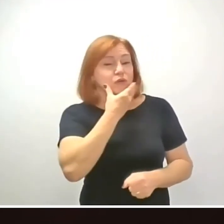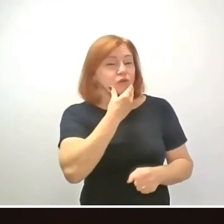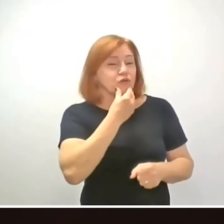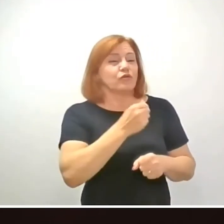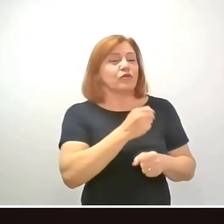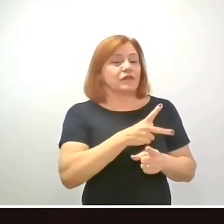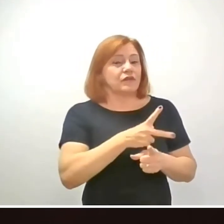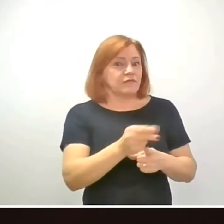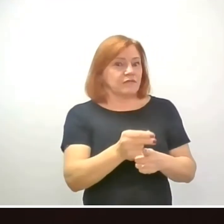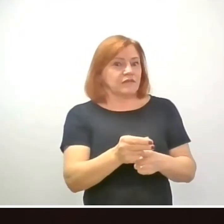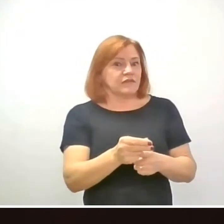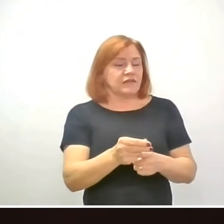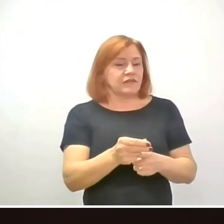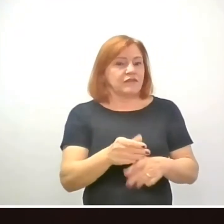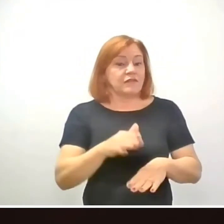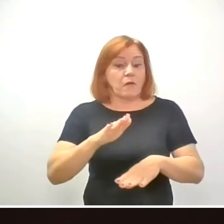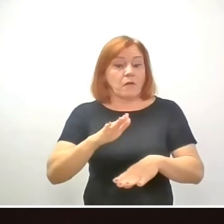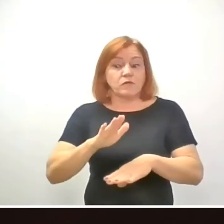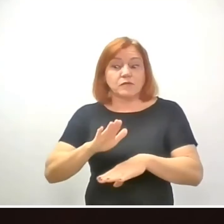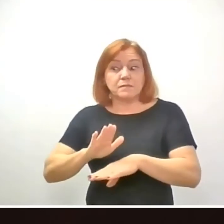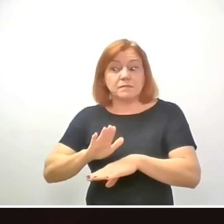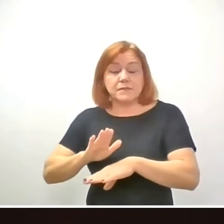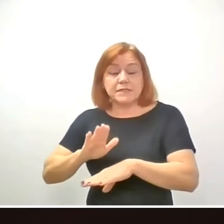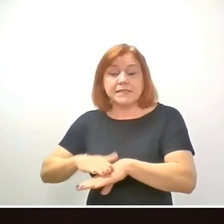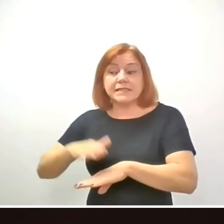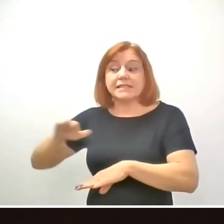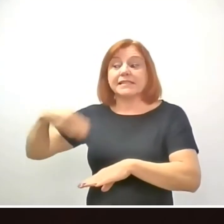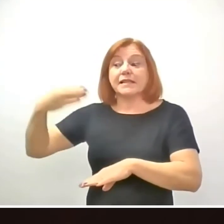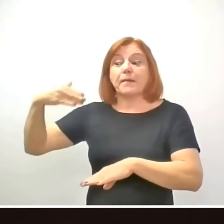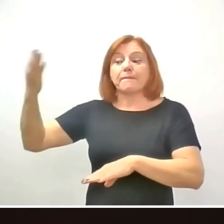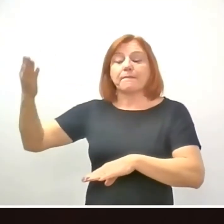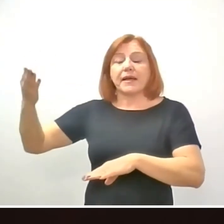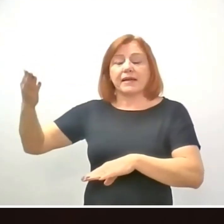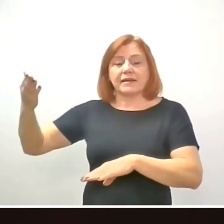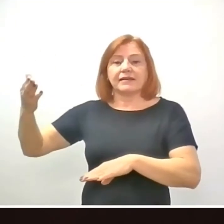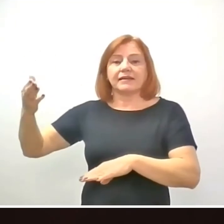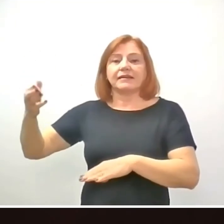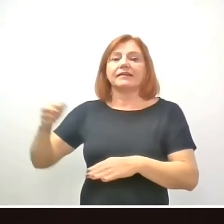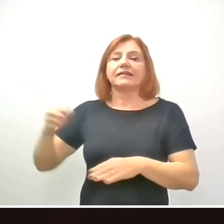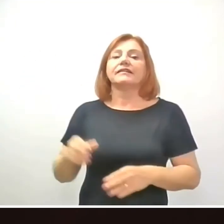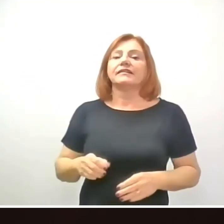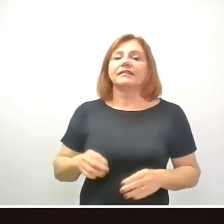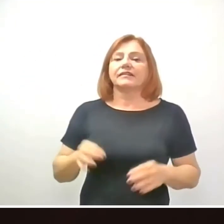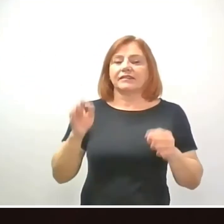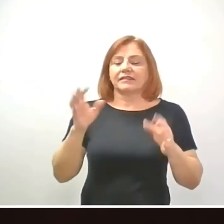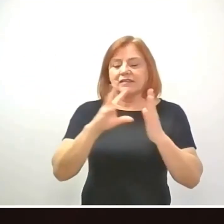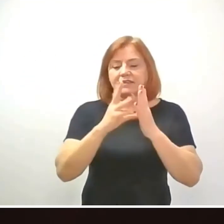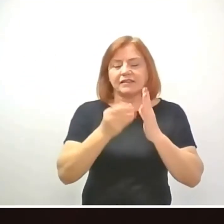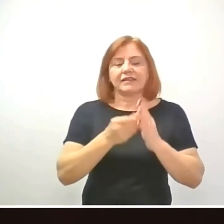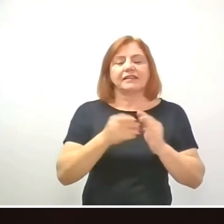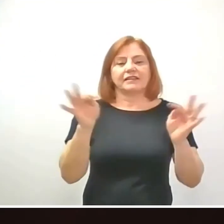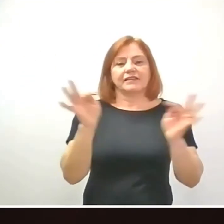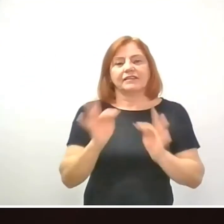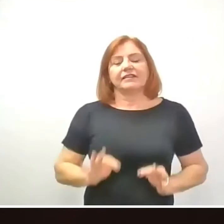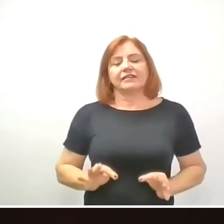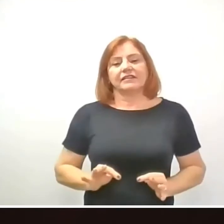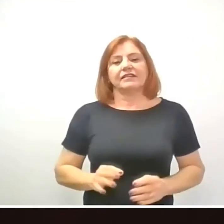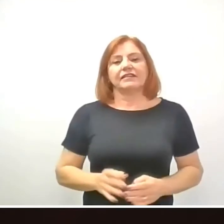Onde está? Dá uma olhada no versículo 24. Digo, todavia, a vós